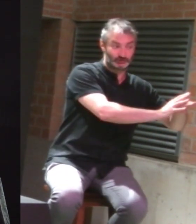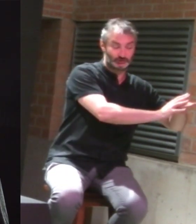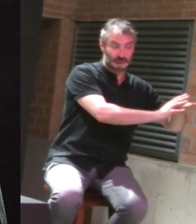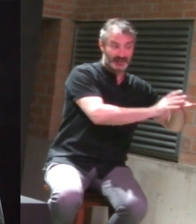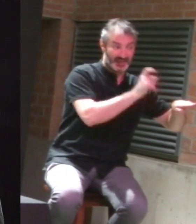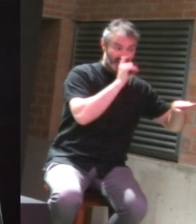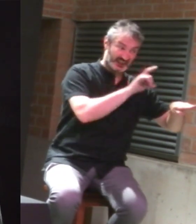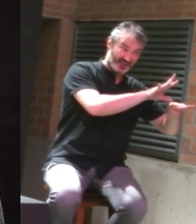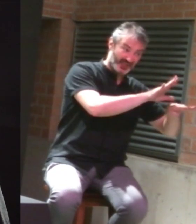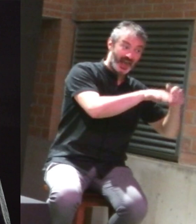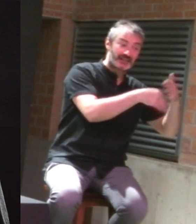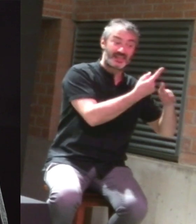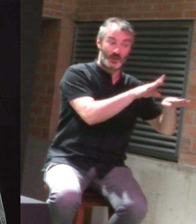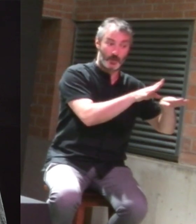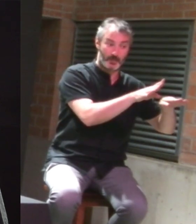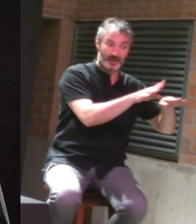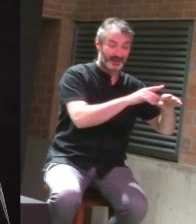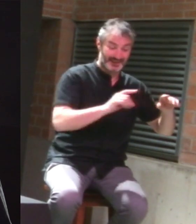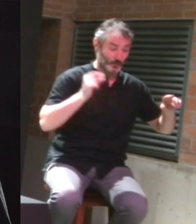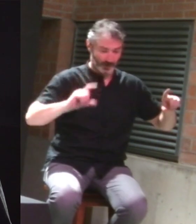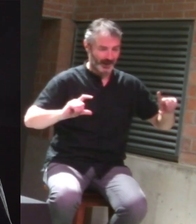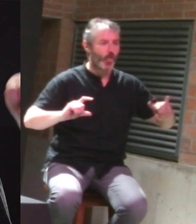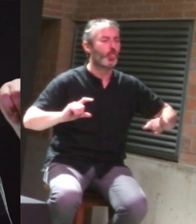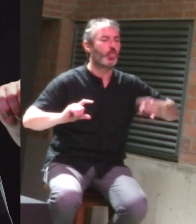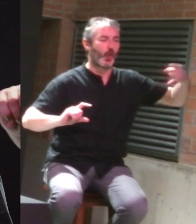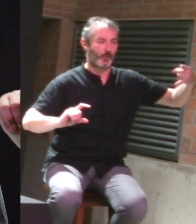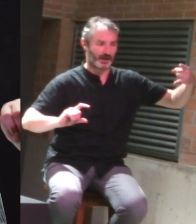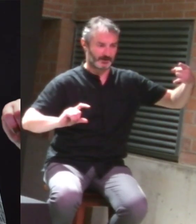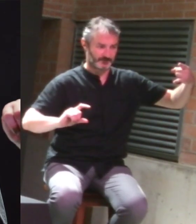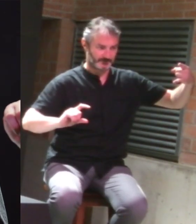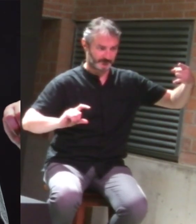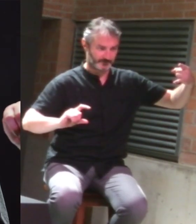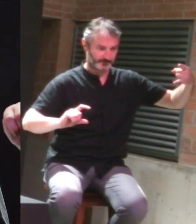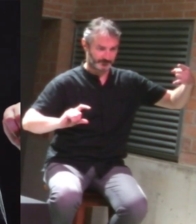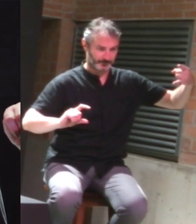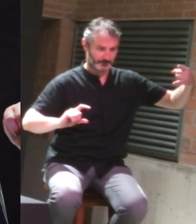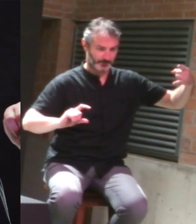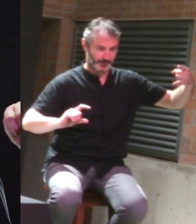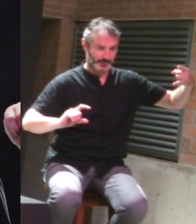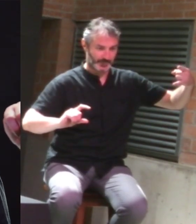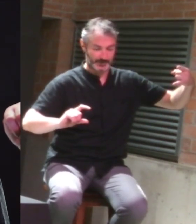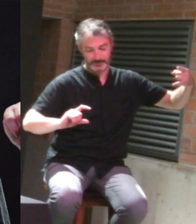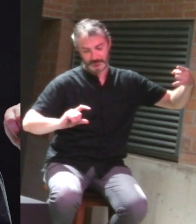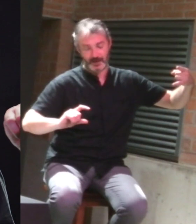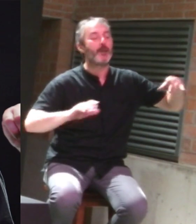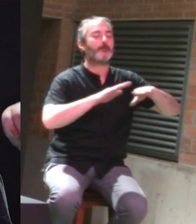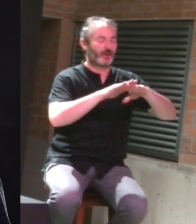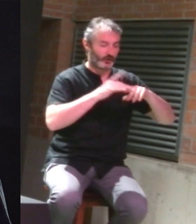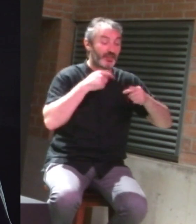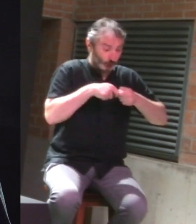esa edad, que he dicho, 15-19 años, se duplicaba. El salario de las adolescentes